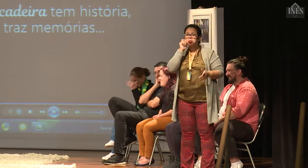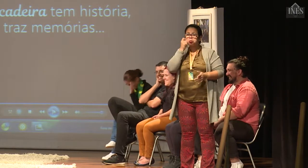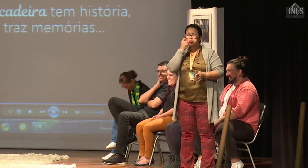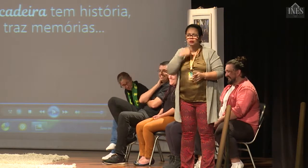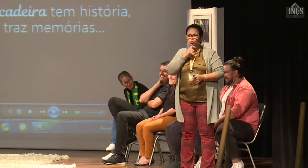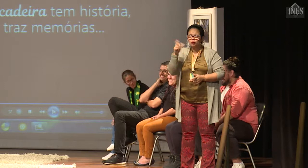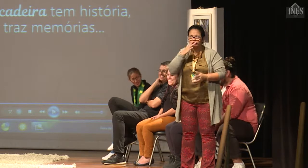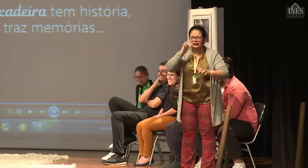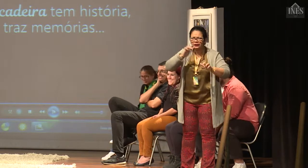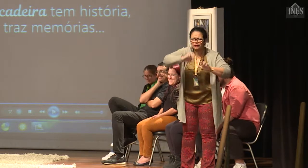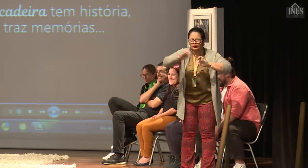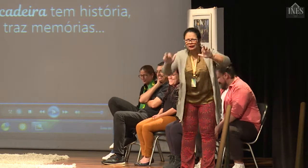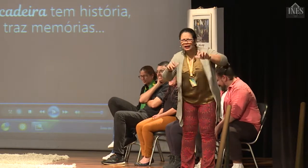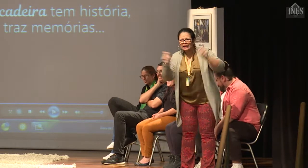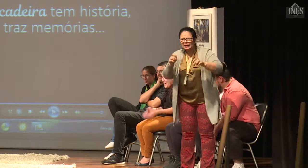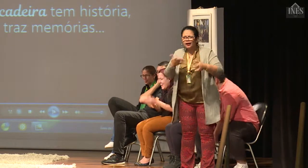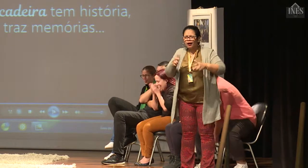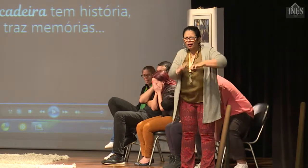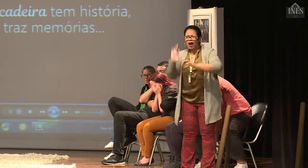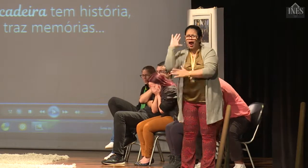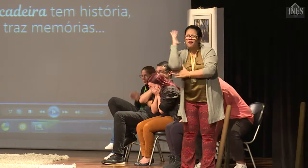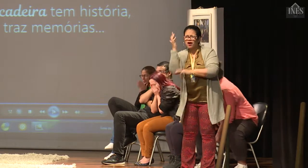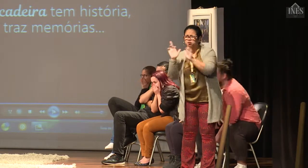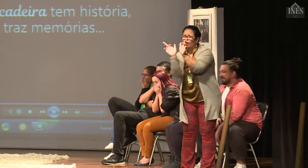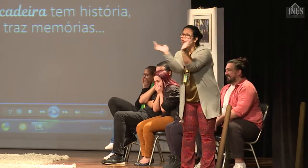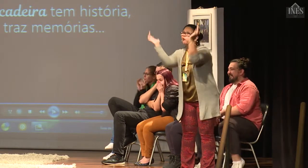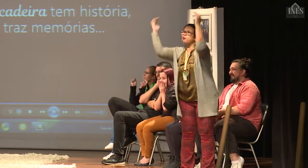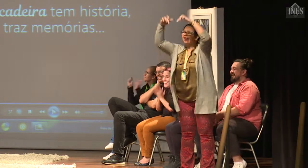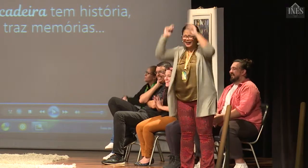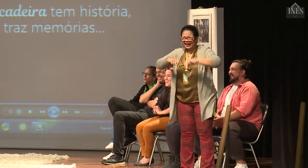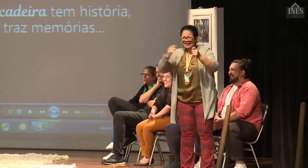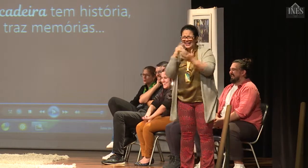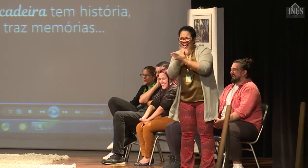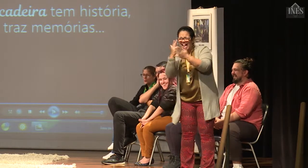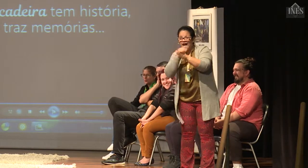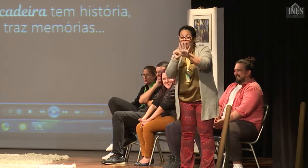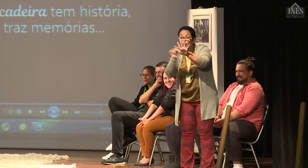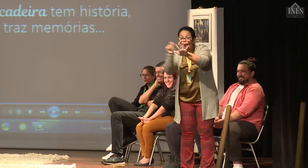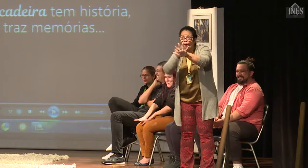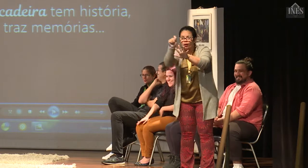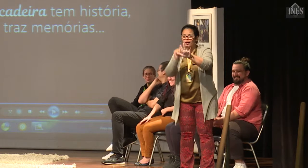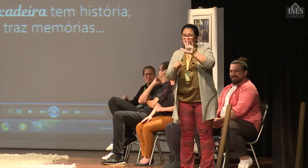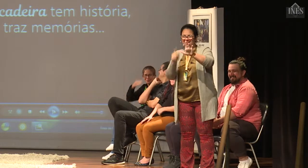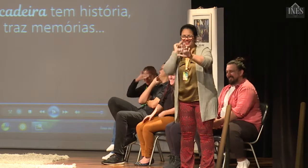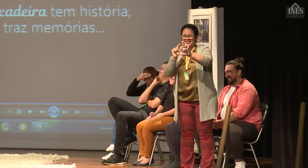ficava olhando, árvores. Essa configuração, ela representava a árvore. E o meu desenho era